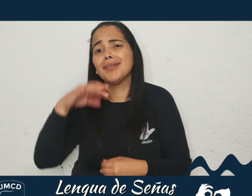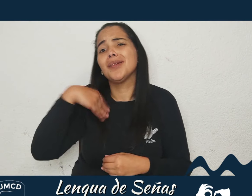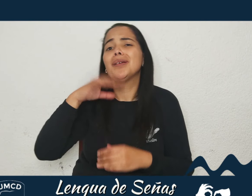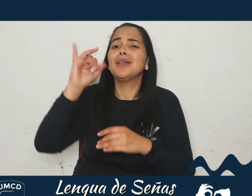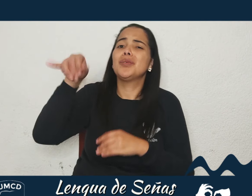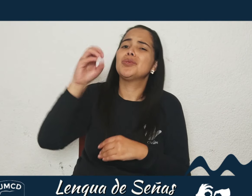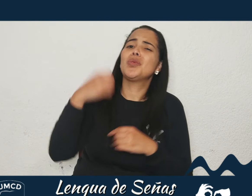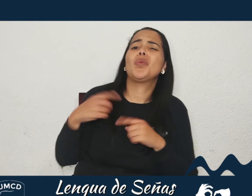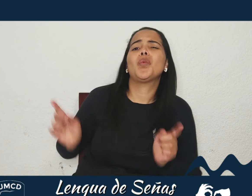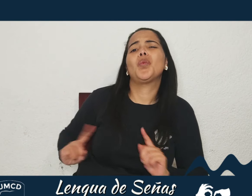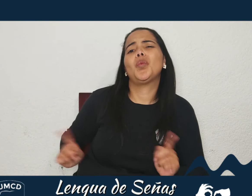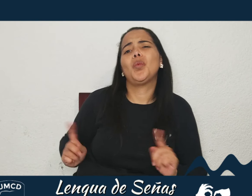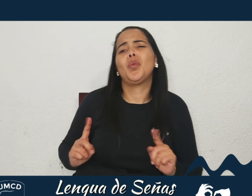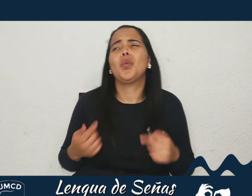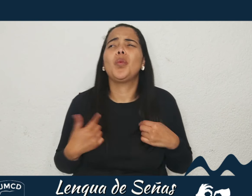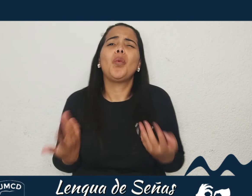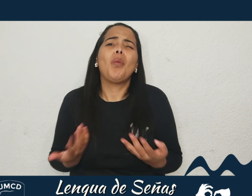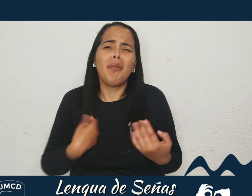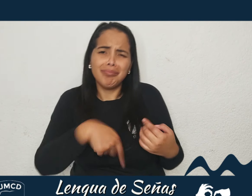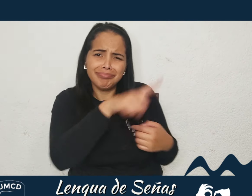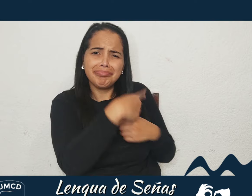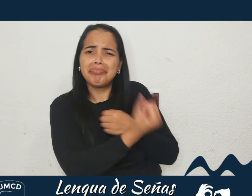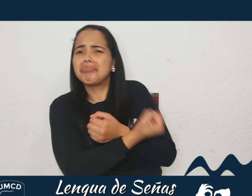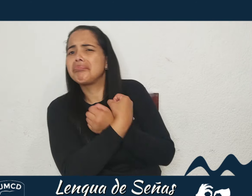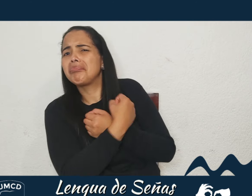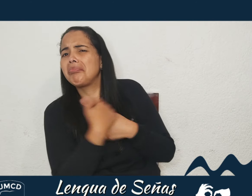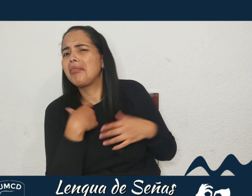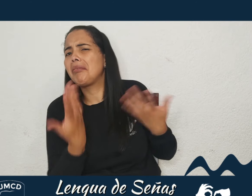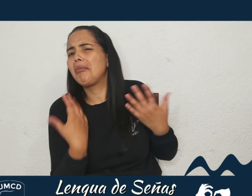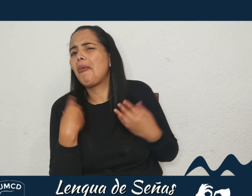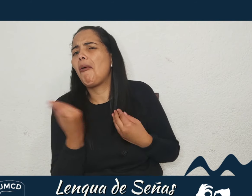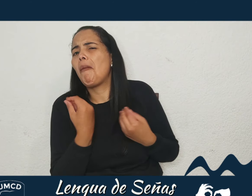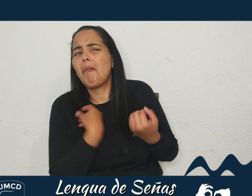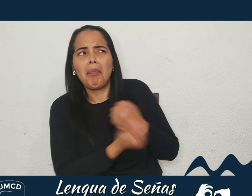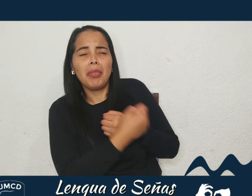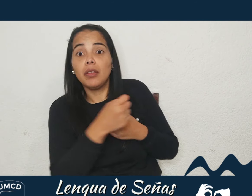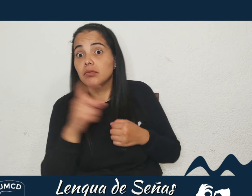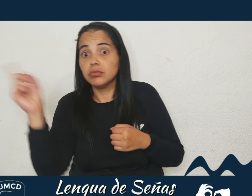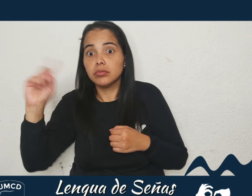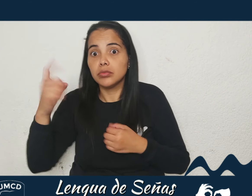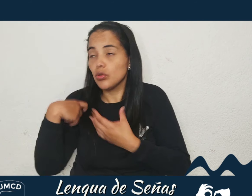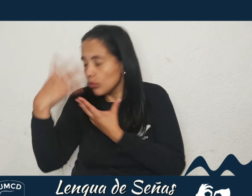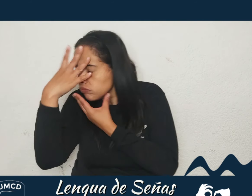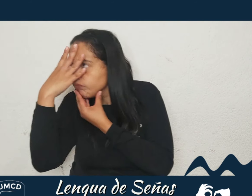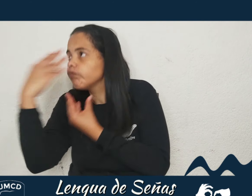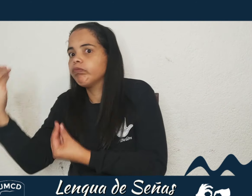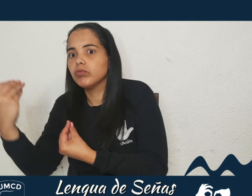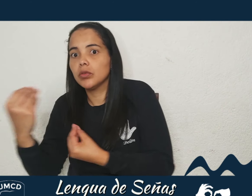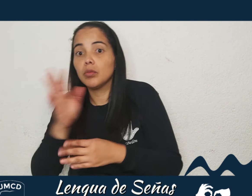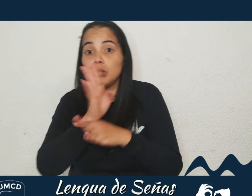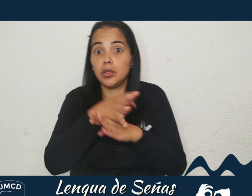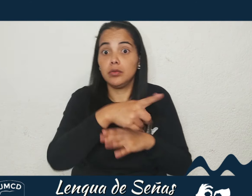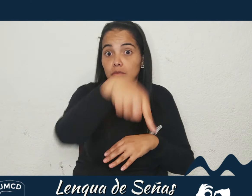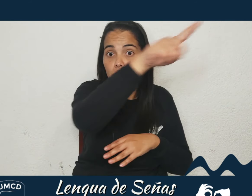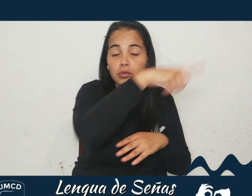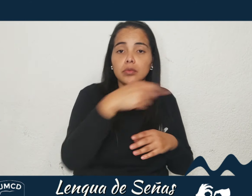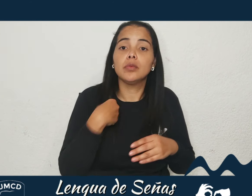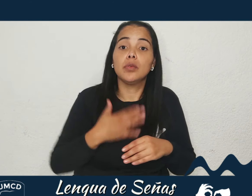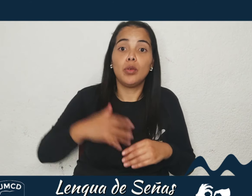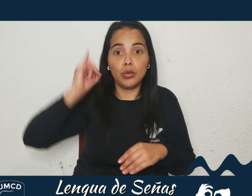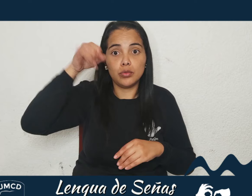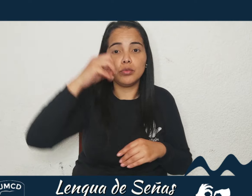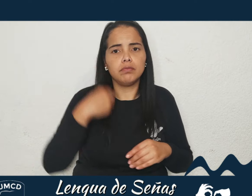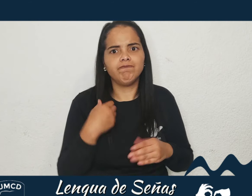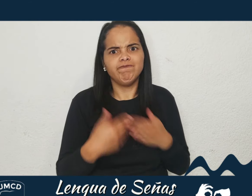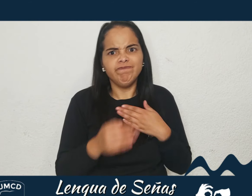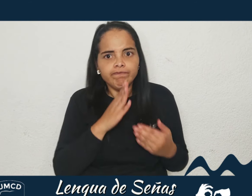Y como vemos en el pasaje, el pueblo estaba pendiente de lo que estaba pasando. Los sacerdotes llegan, ponen los